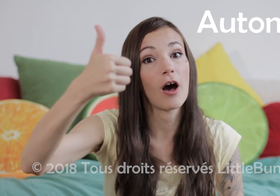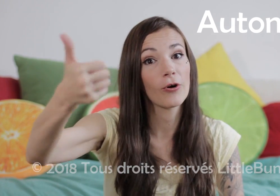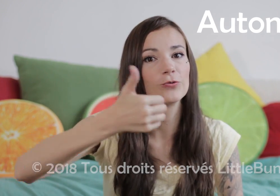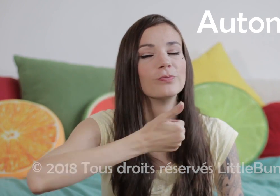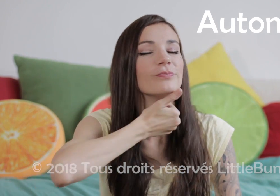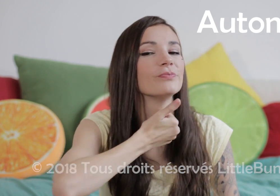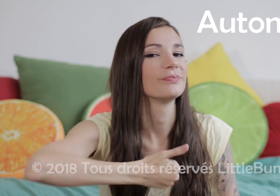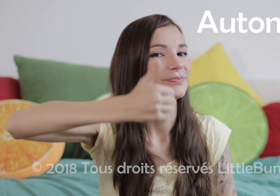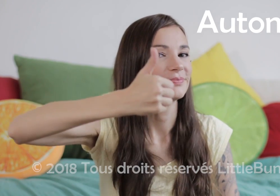un coup.